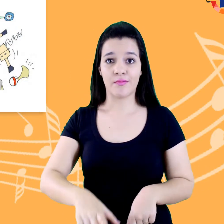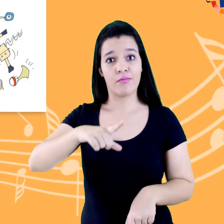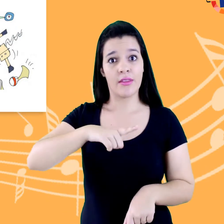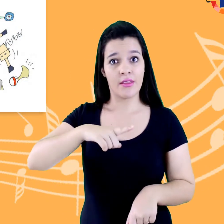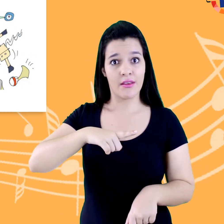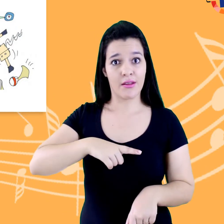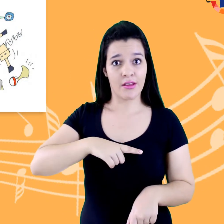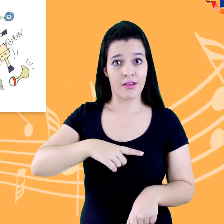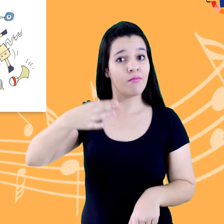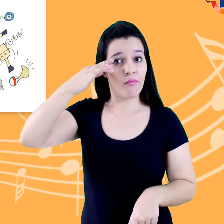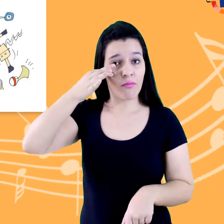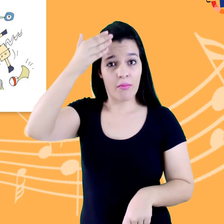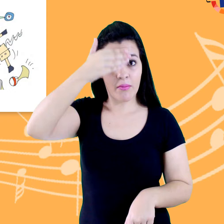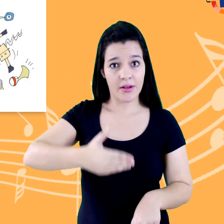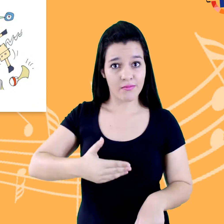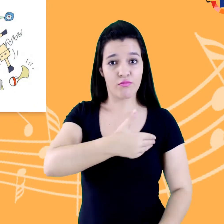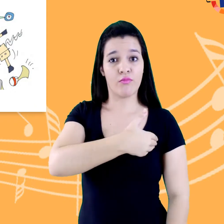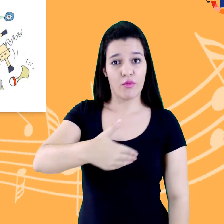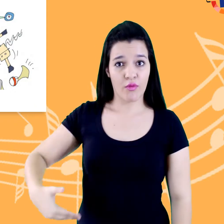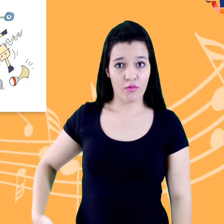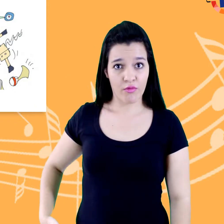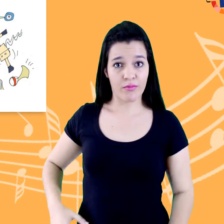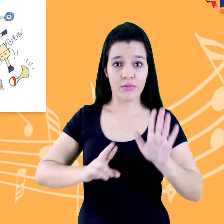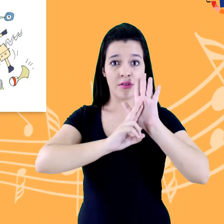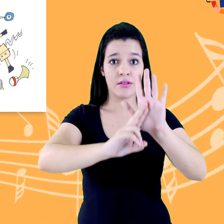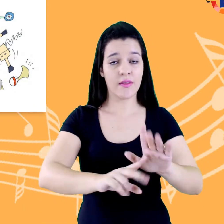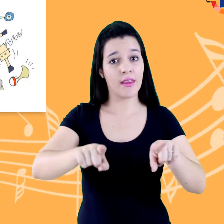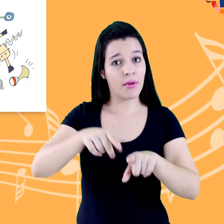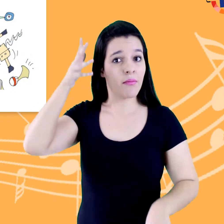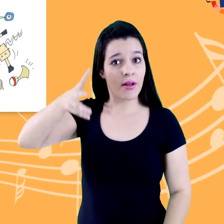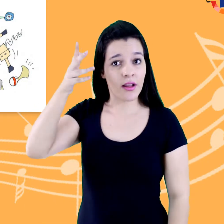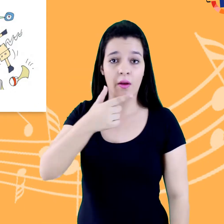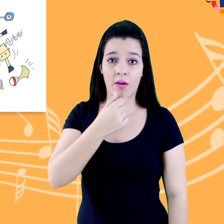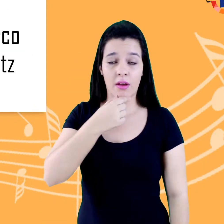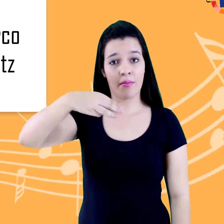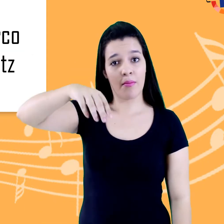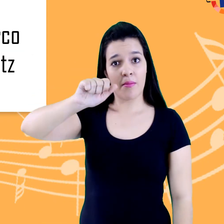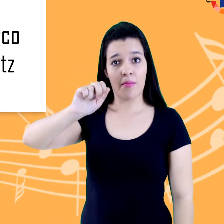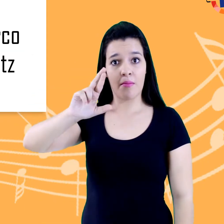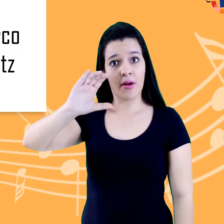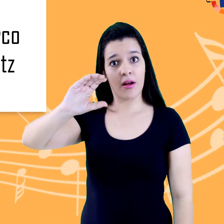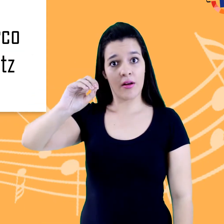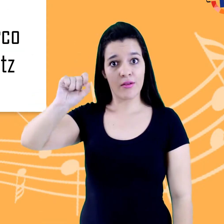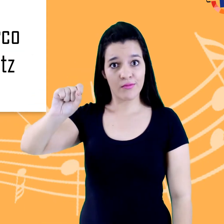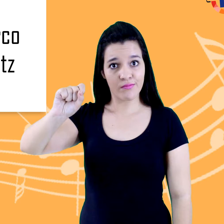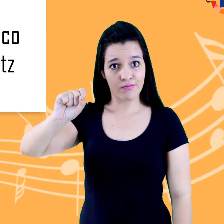de autoridades e palestra de Marcos Holtz sobre o diagnóstico e gestão